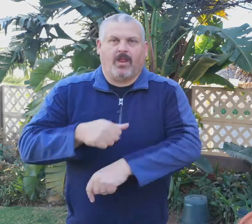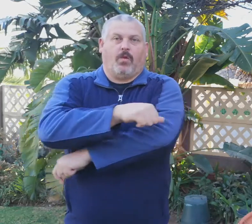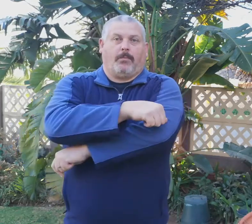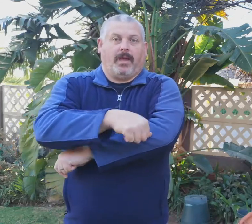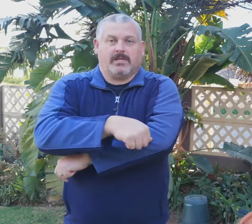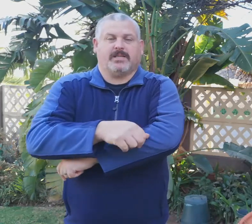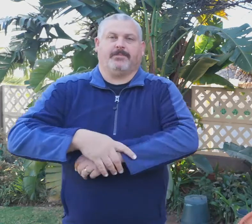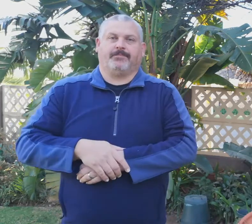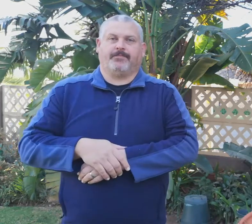okay. Operatie